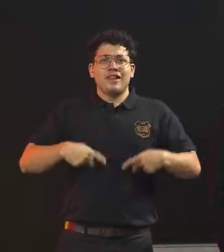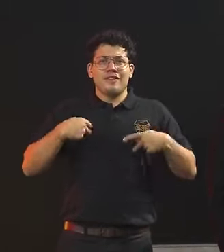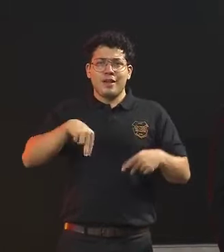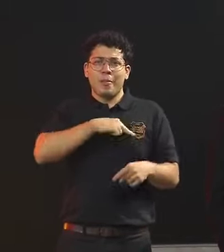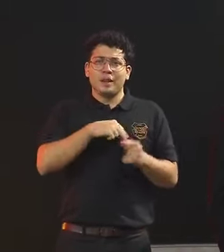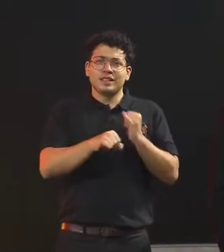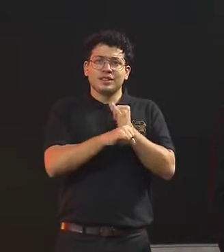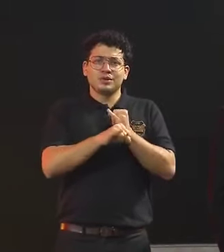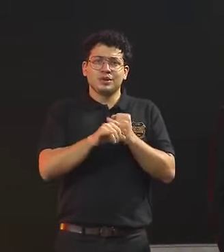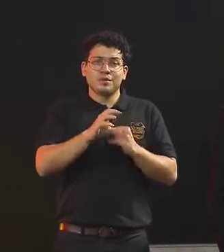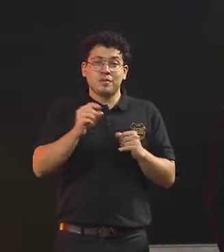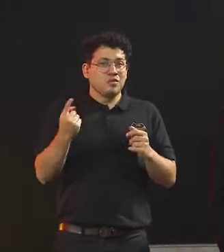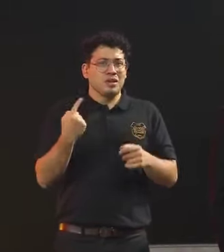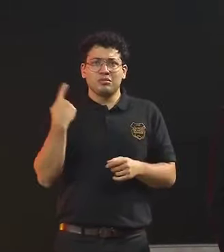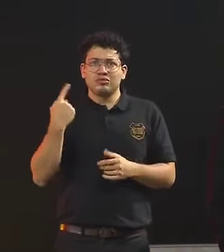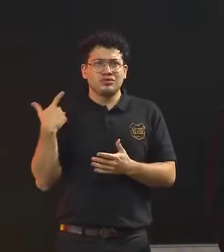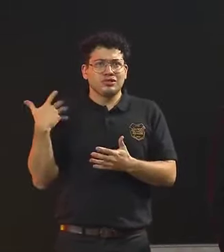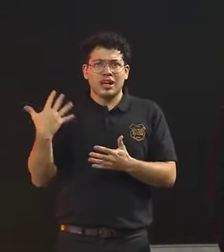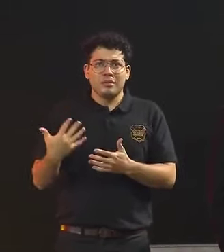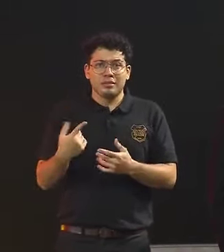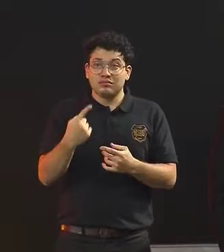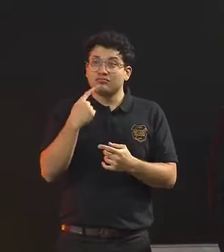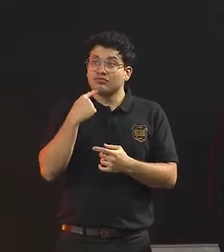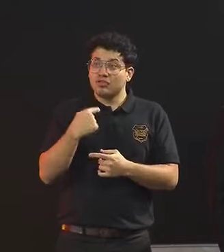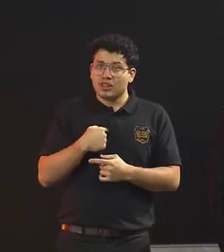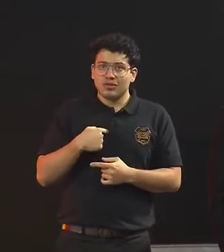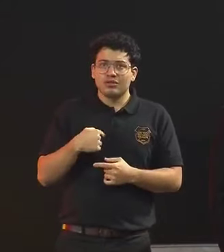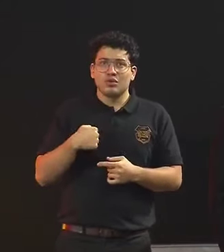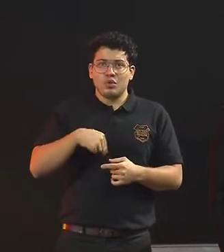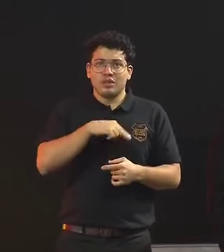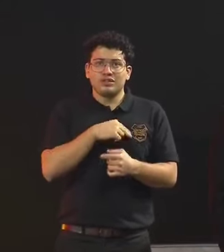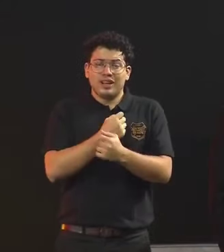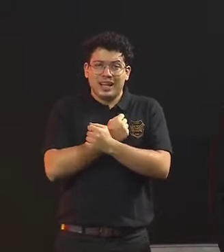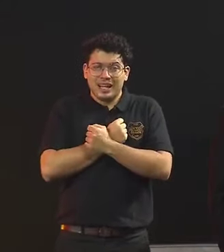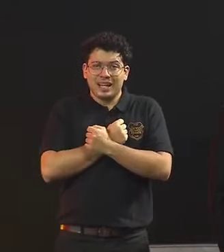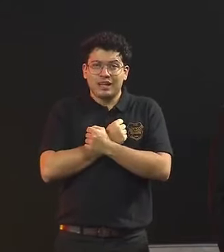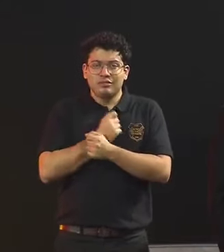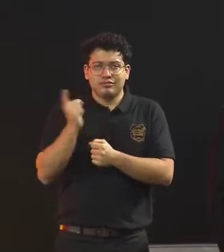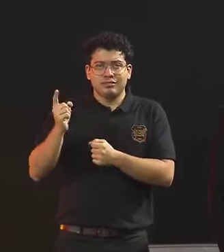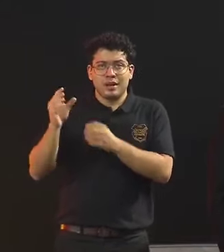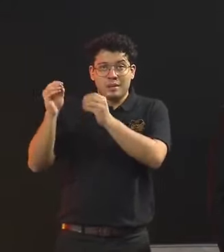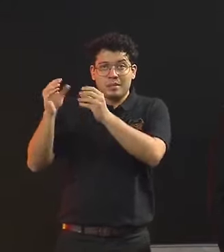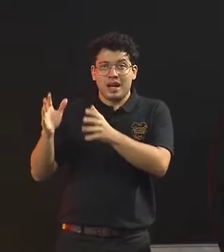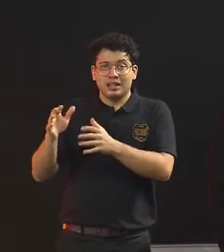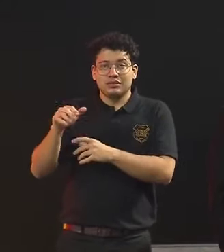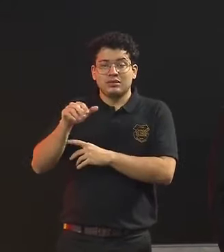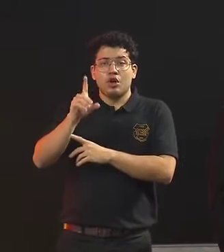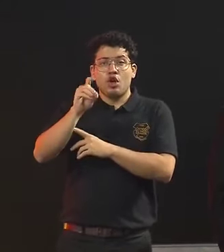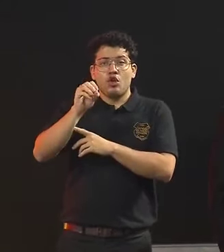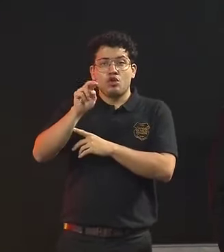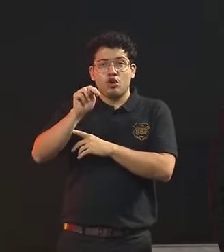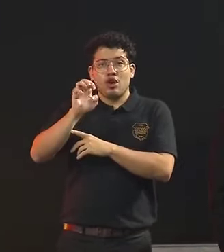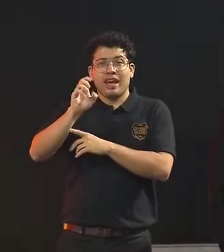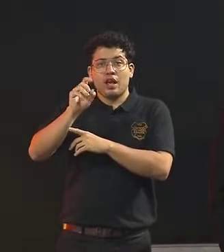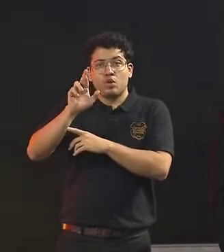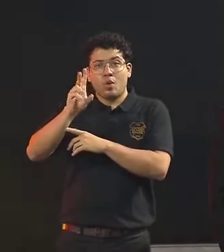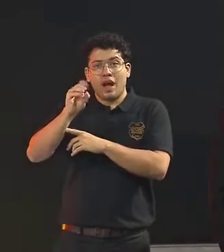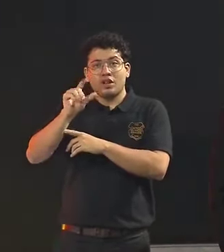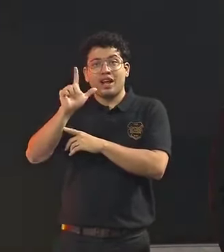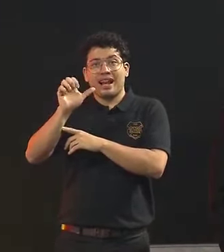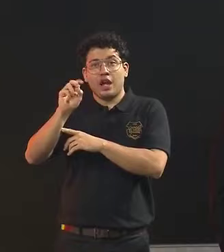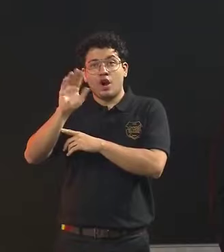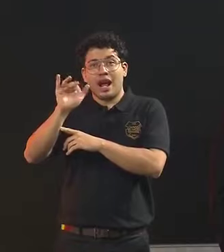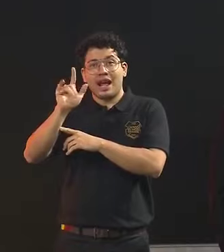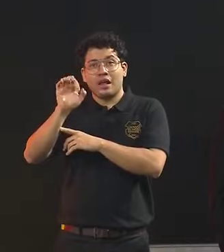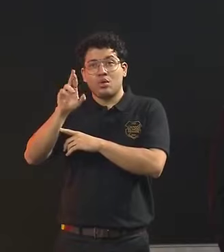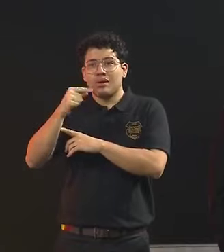Y como siempre nos dijo nuestro querido y maestro don Orlando de León Catalurga, el Herediano no